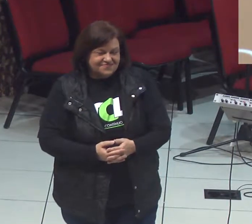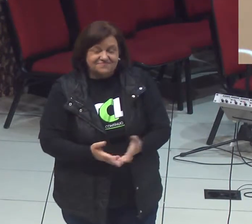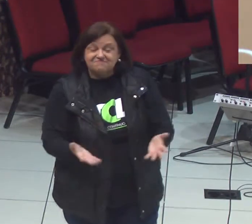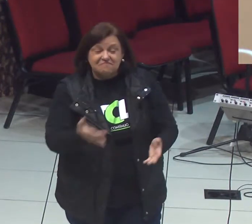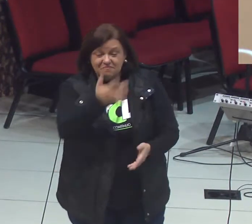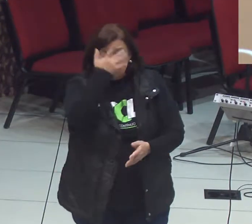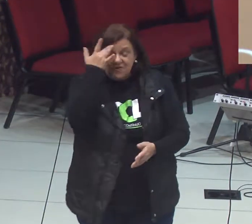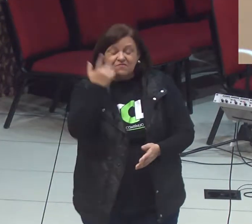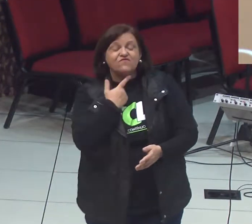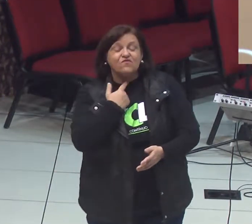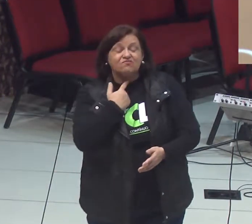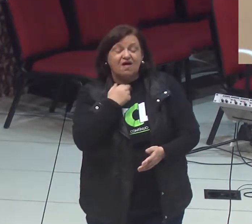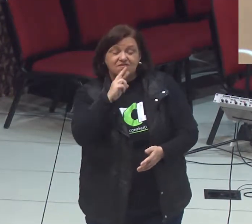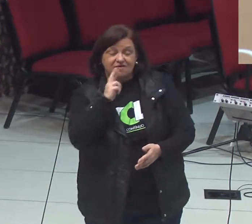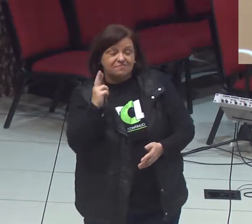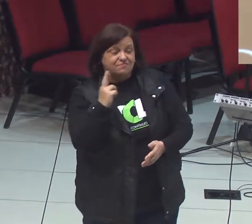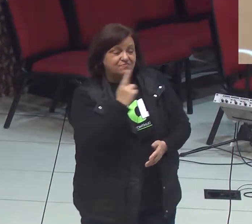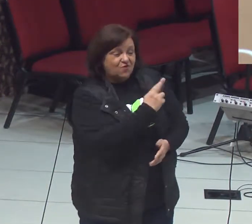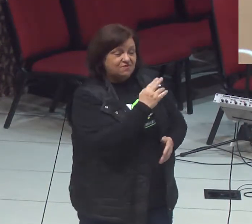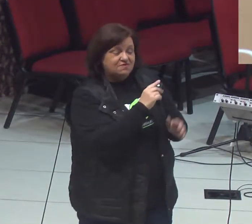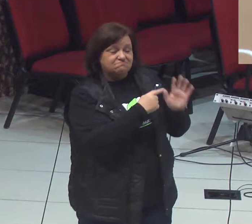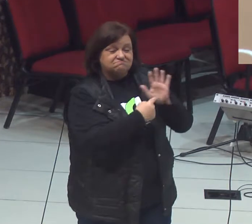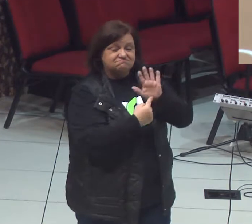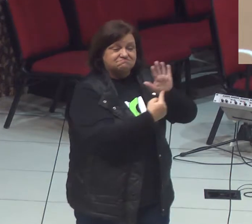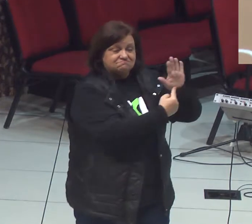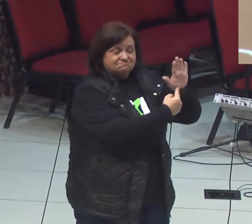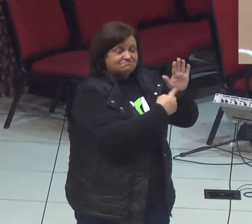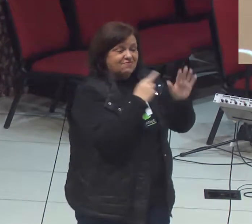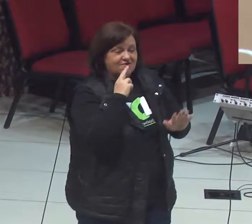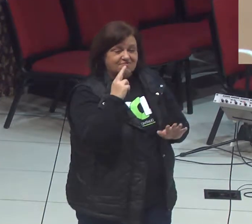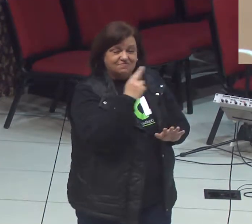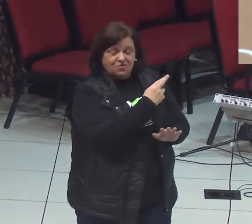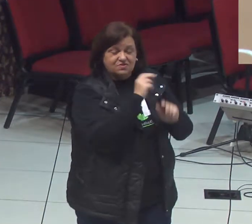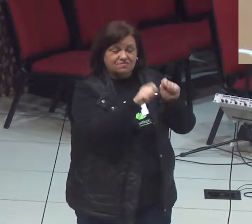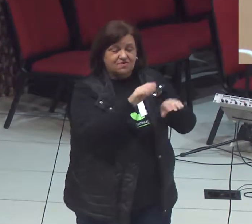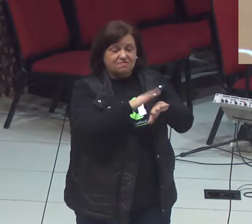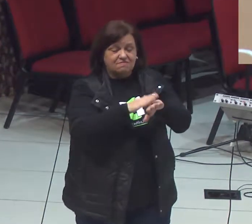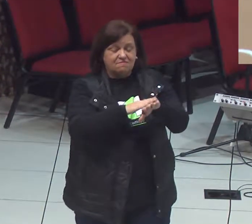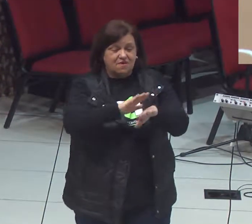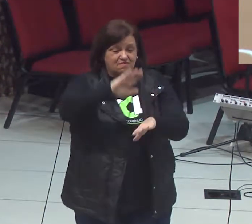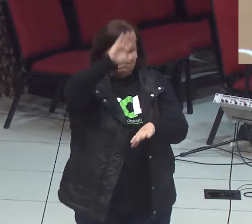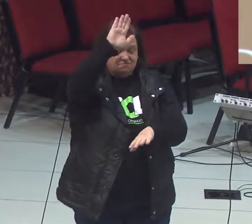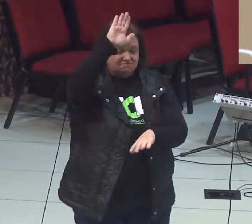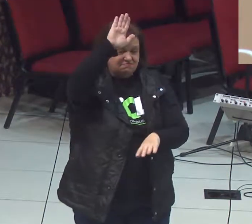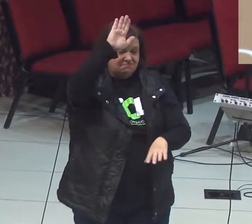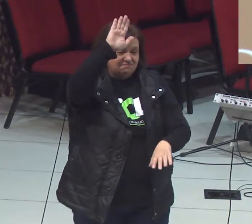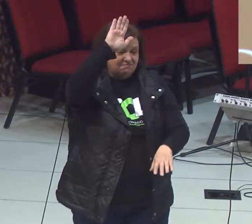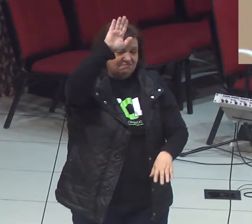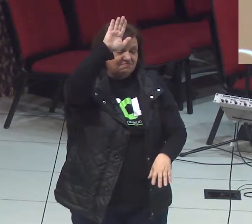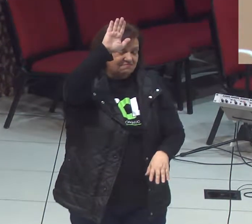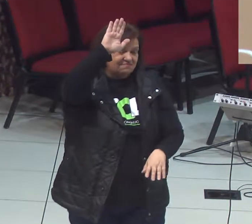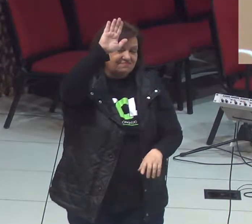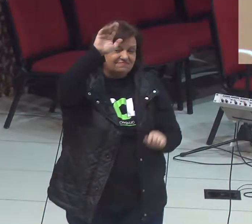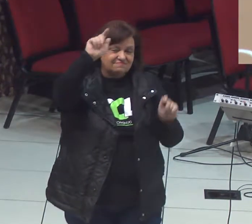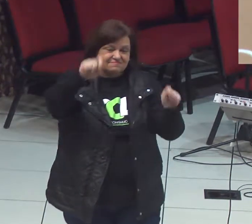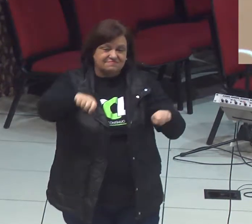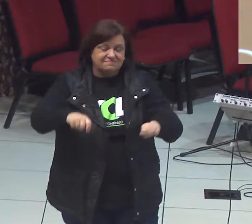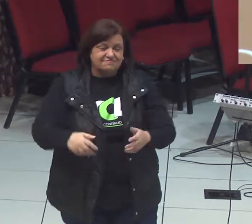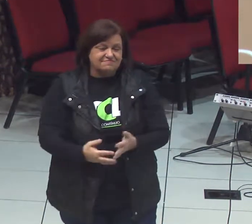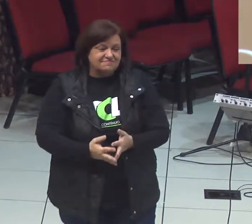Alguém gostaria de compartilhar com todos a sua resposta? Faça um sinal, levante a mão aí. E vamos